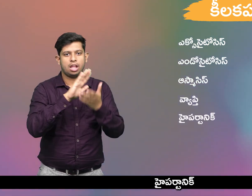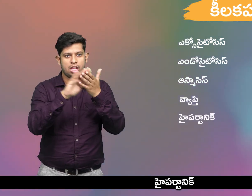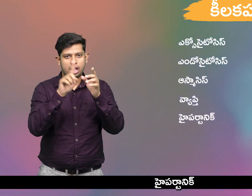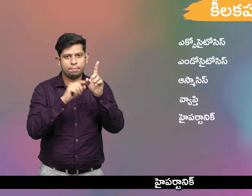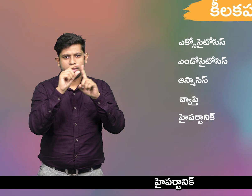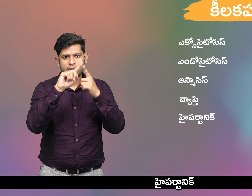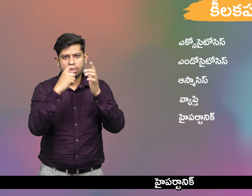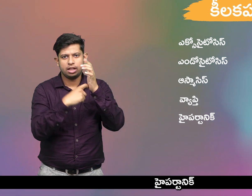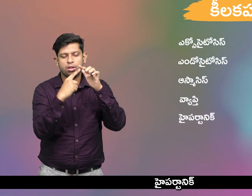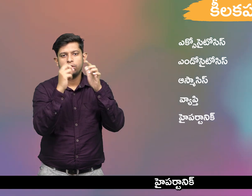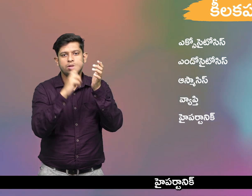హైపర్టోనిక్,